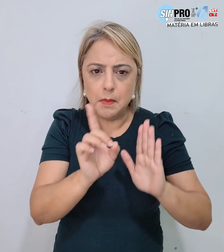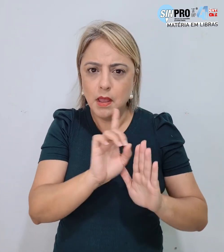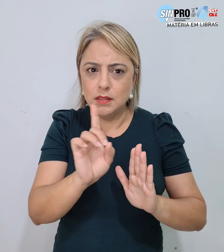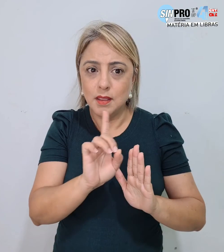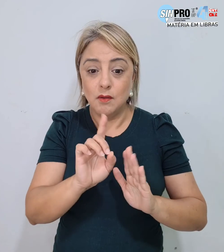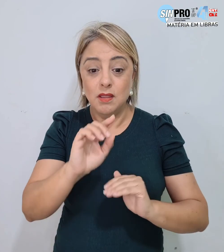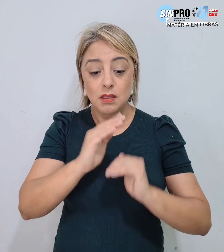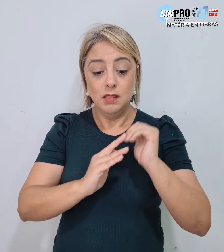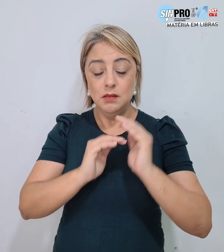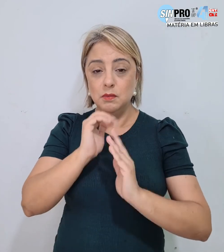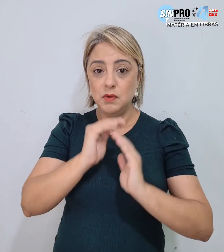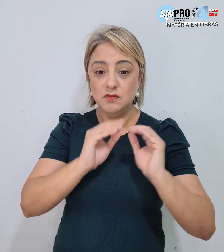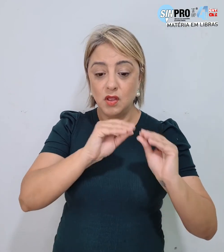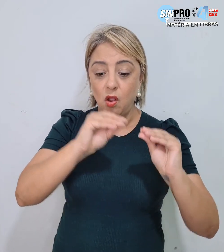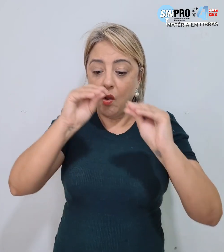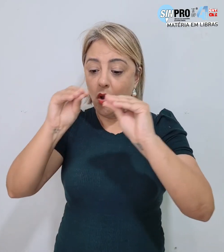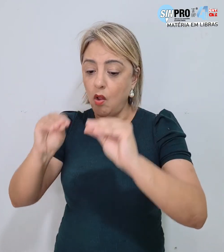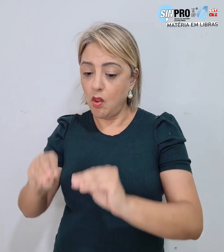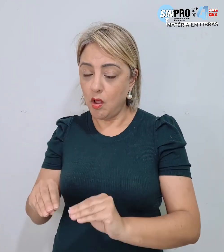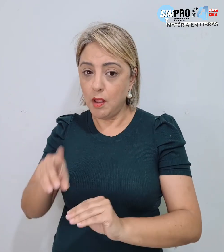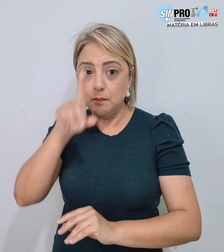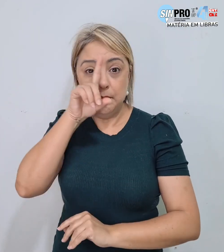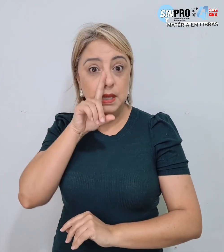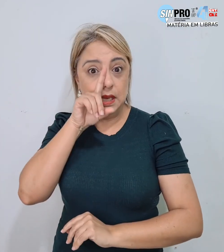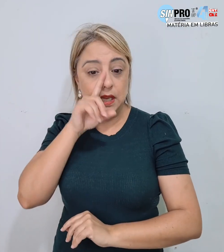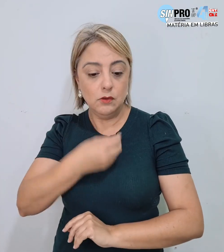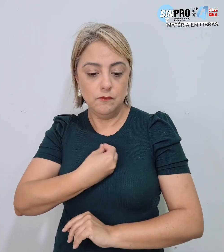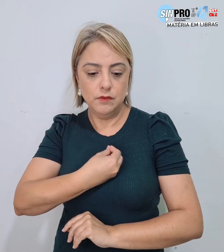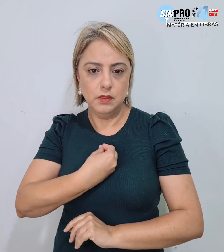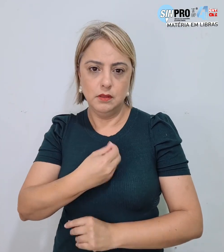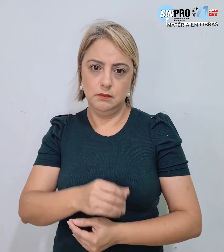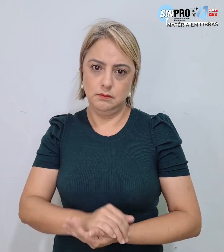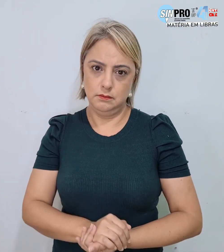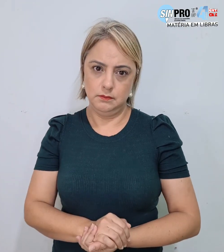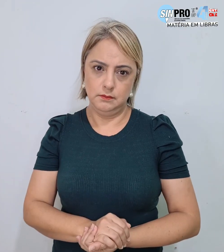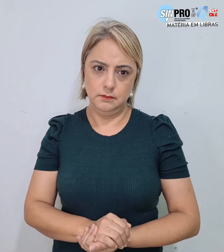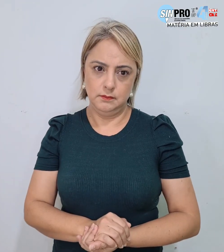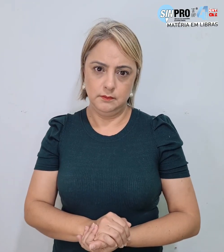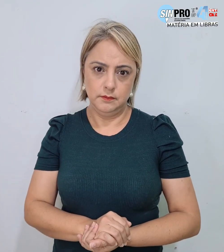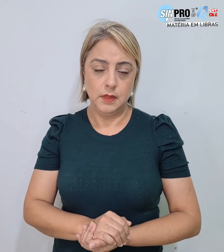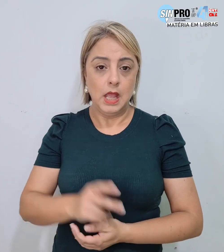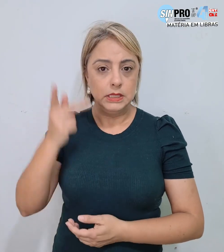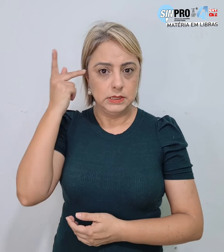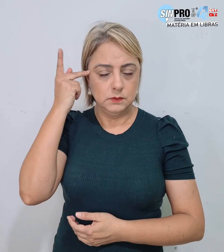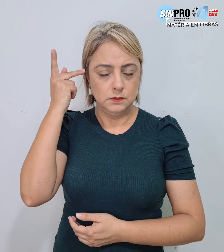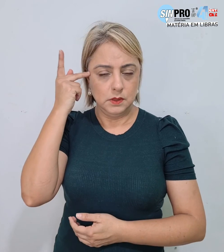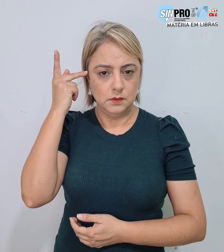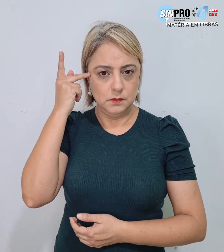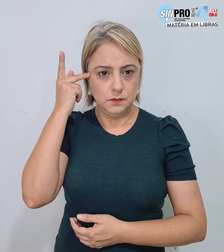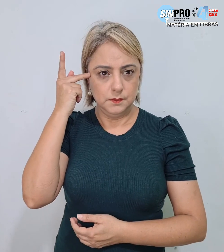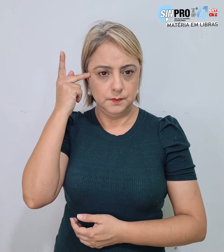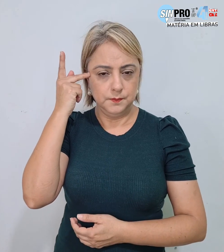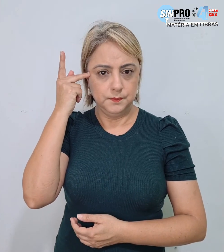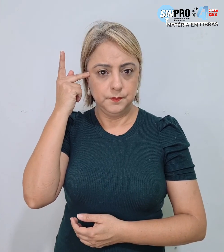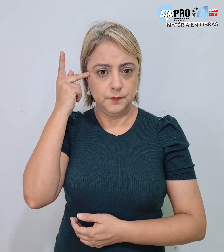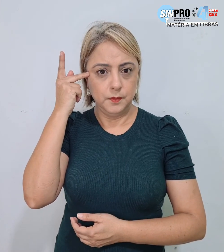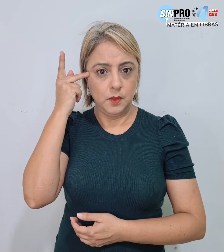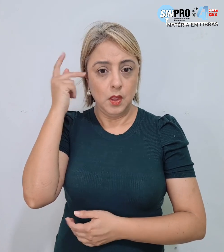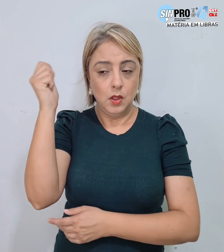o e servidores são colocados em risco em São Paulo e Rio Grande